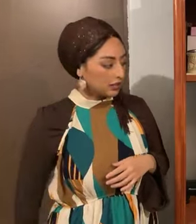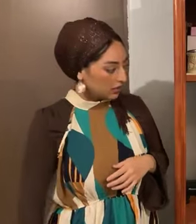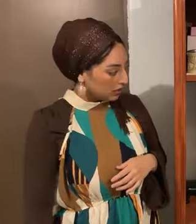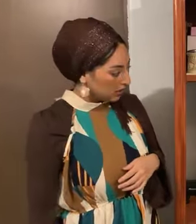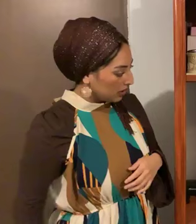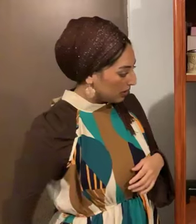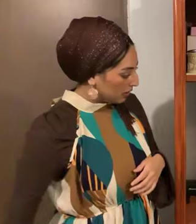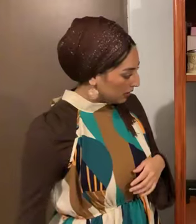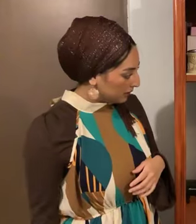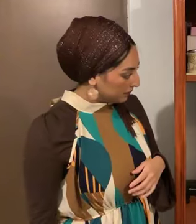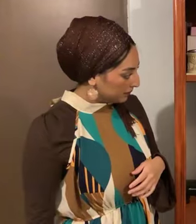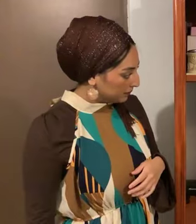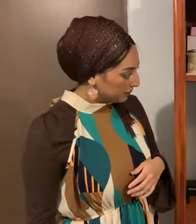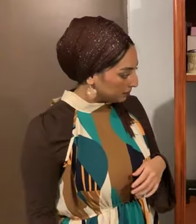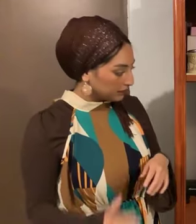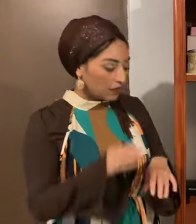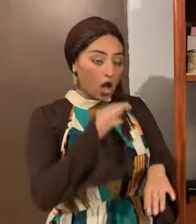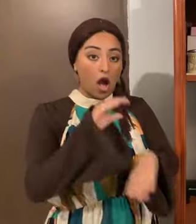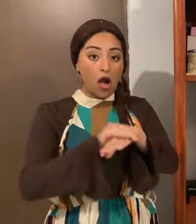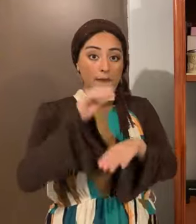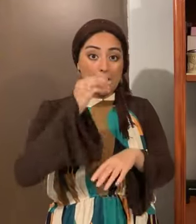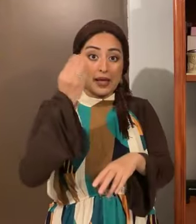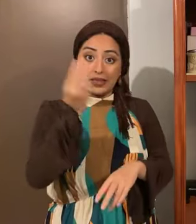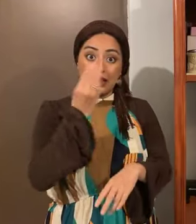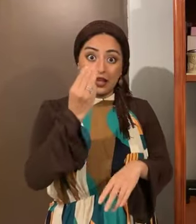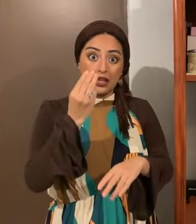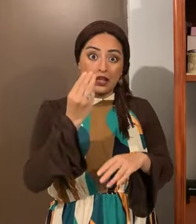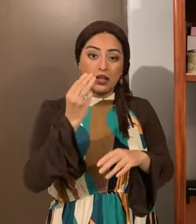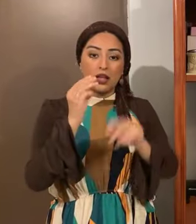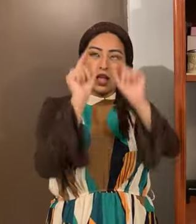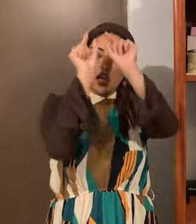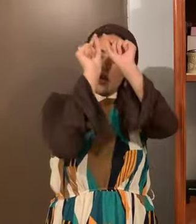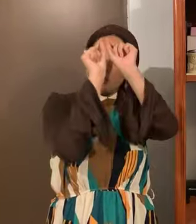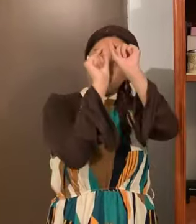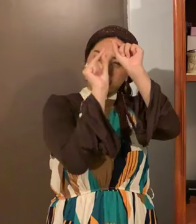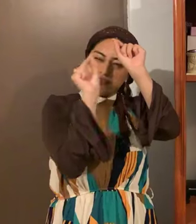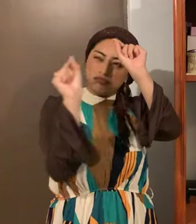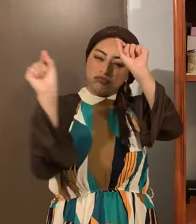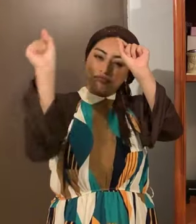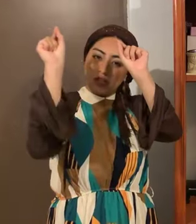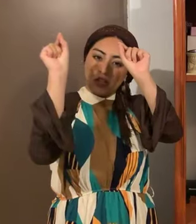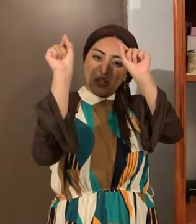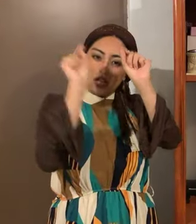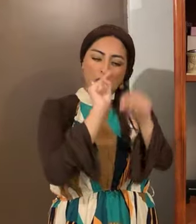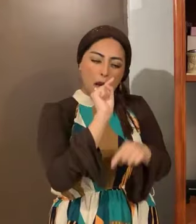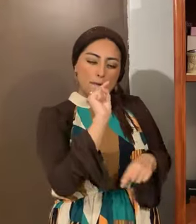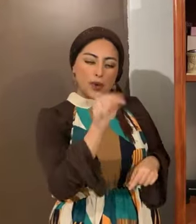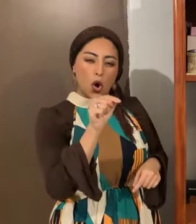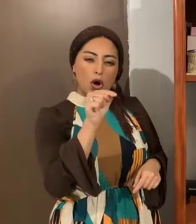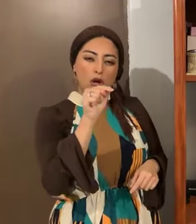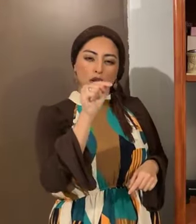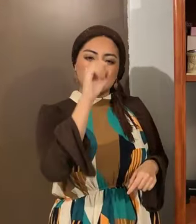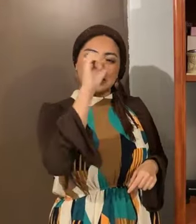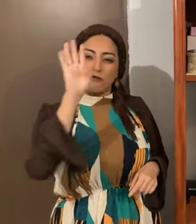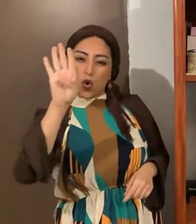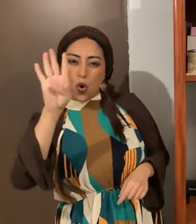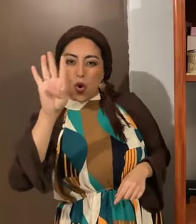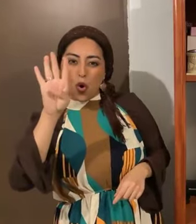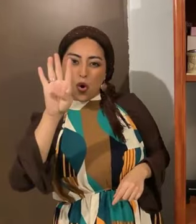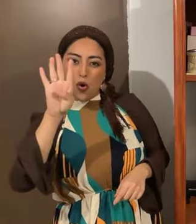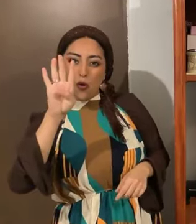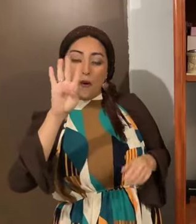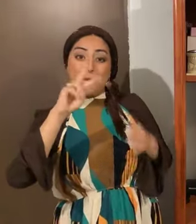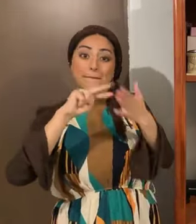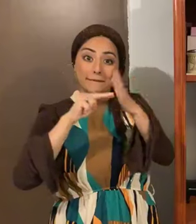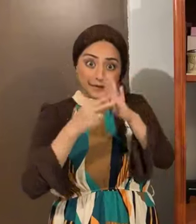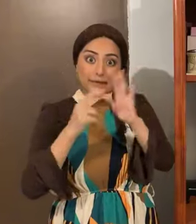un rayito de nada, va a estar al punto 4. Y ya no saqué otra captura